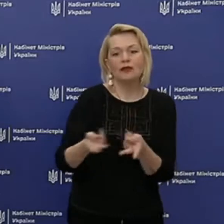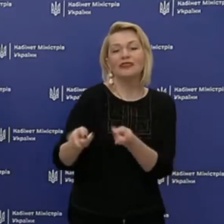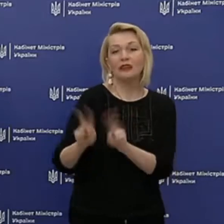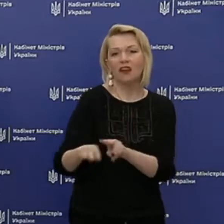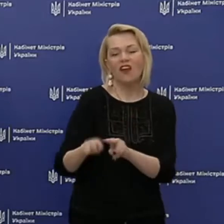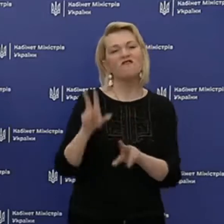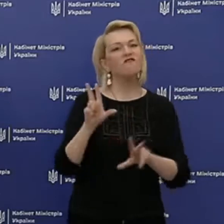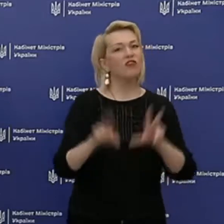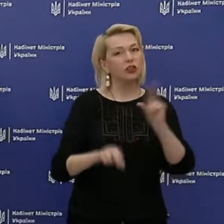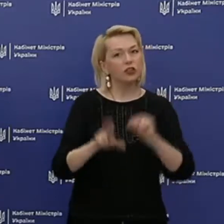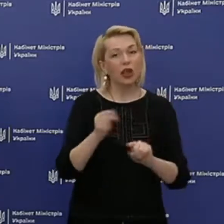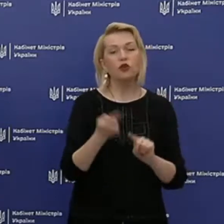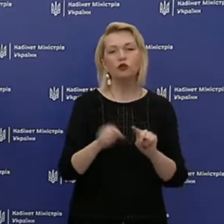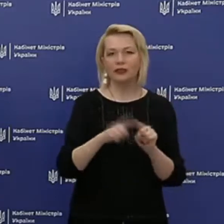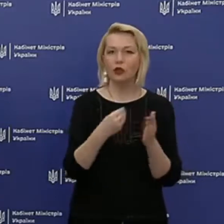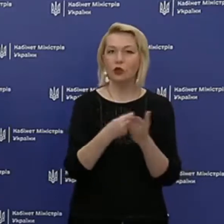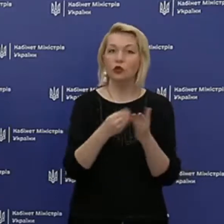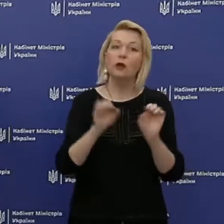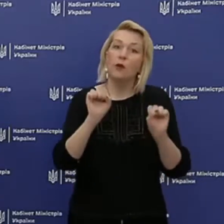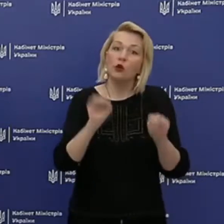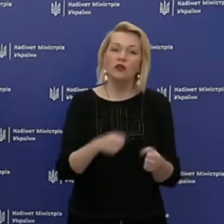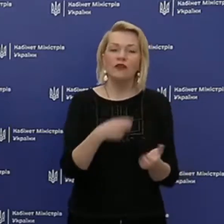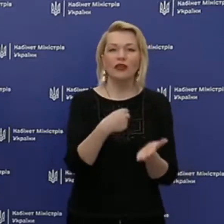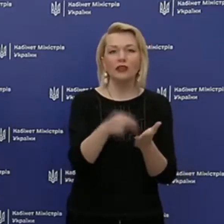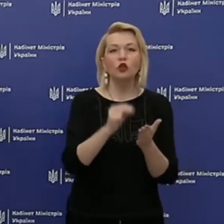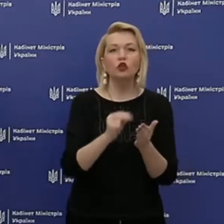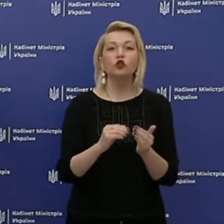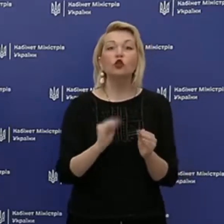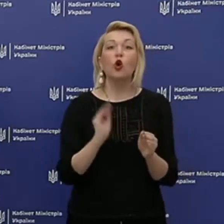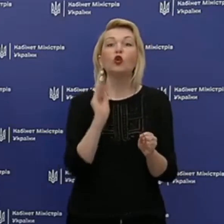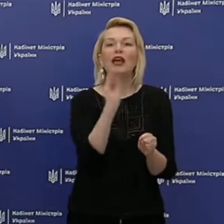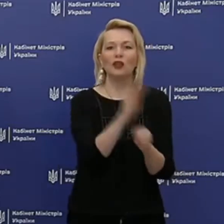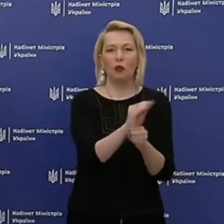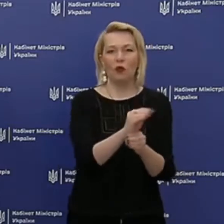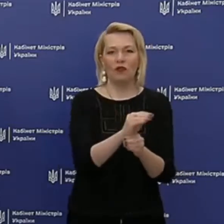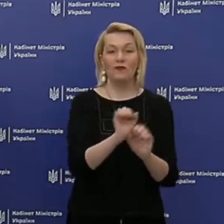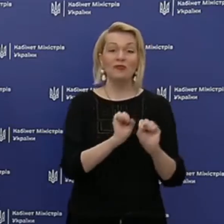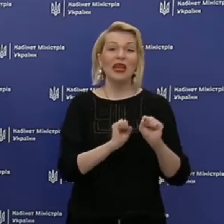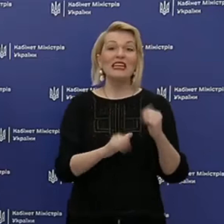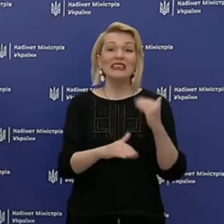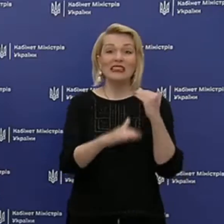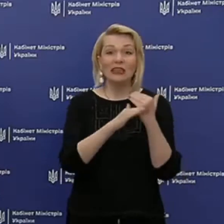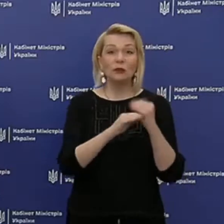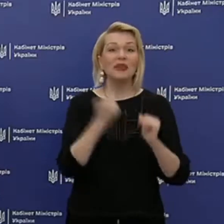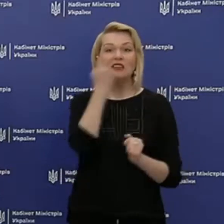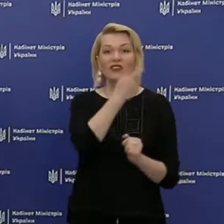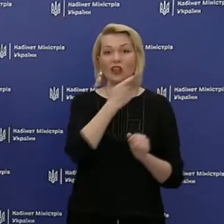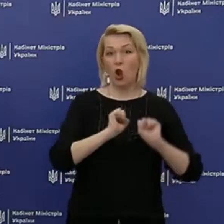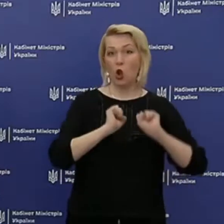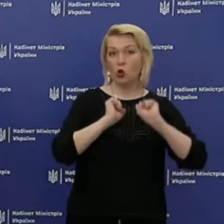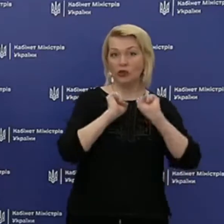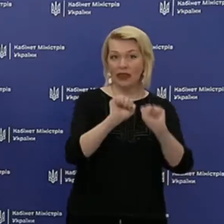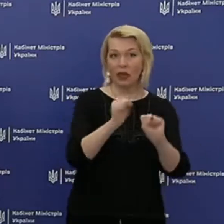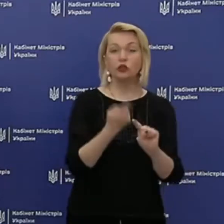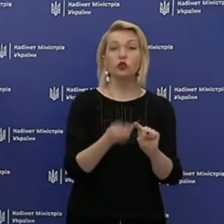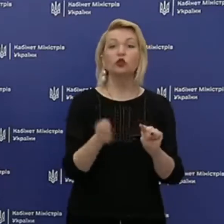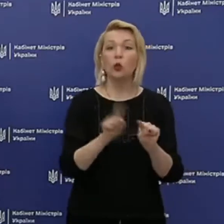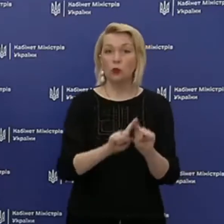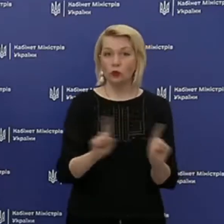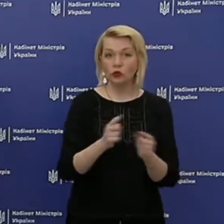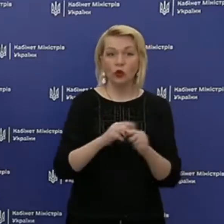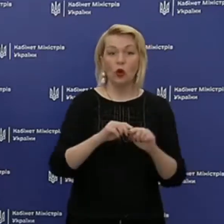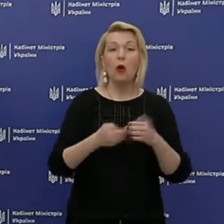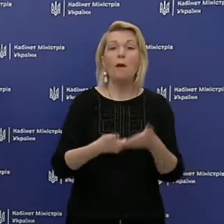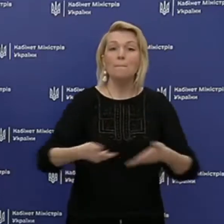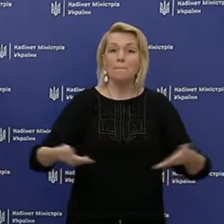залишилась. Я вважаю, що на ці кошти можливо буде закупити додатковий засоб індивідуального захисту, тому що ми